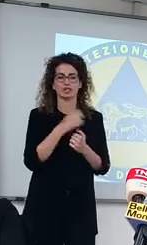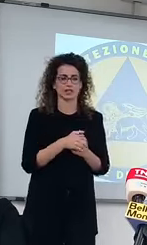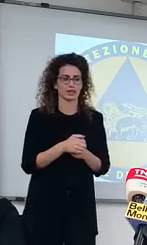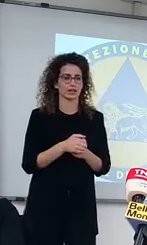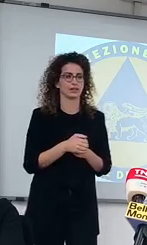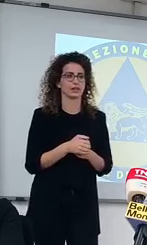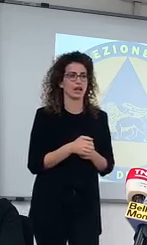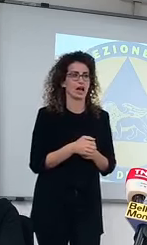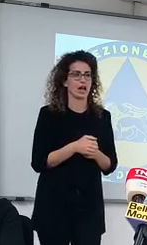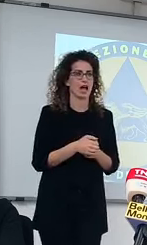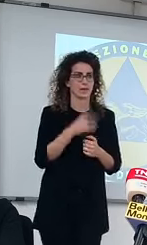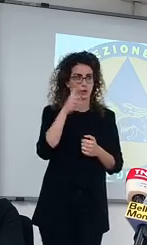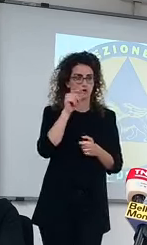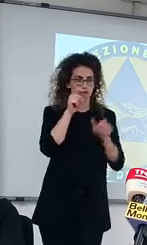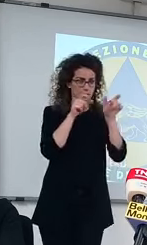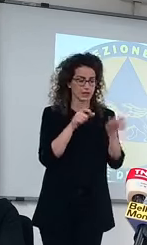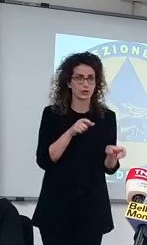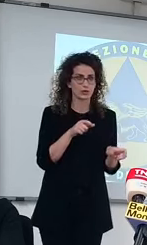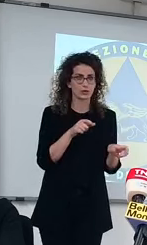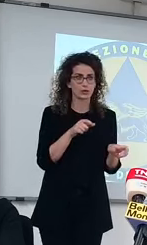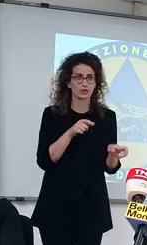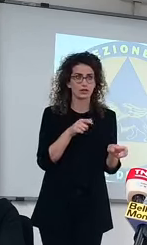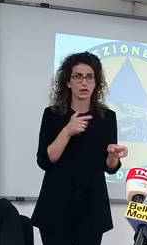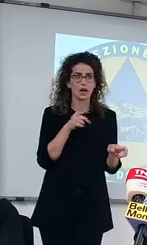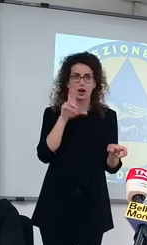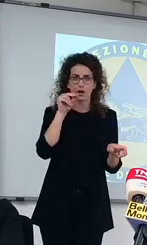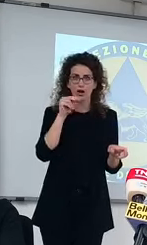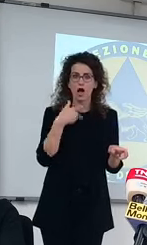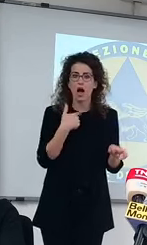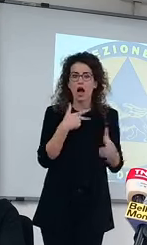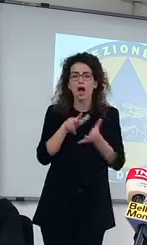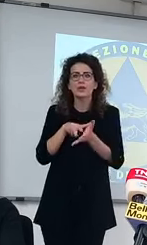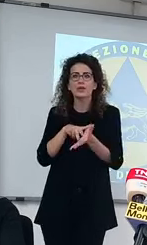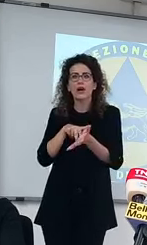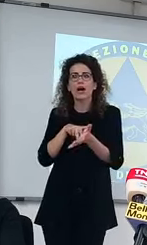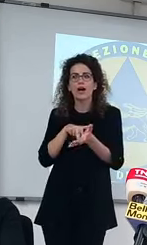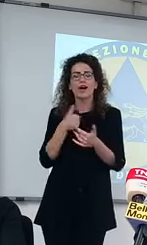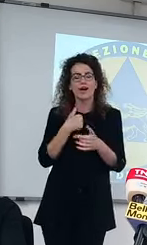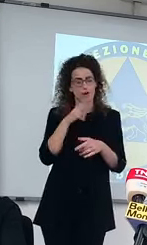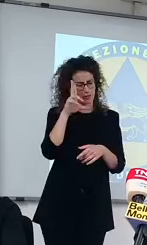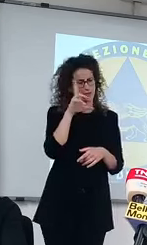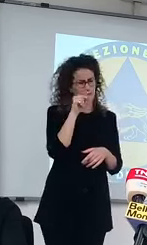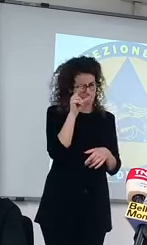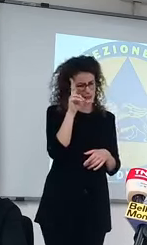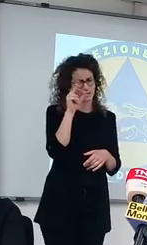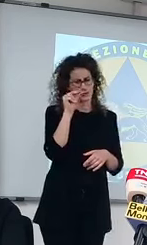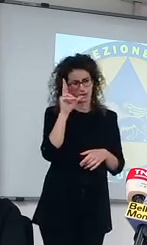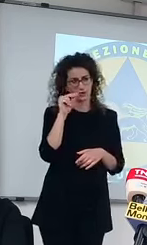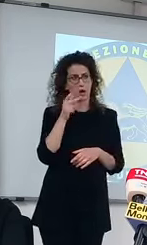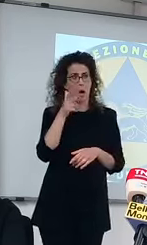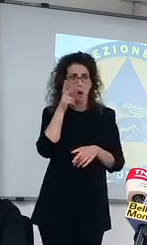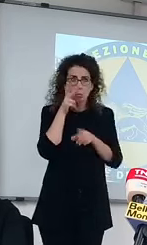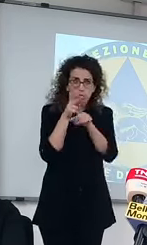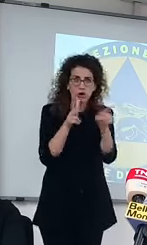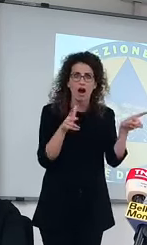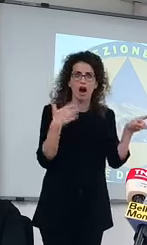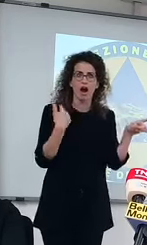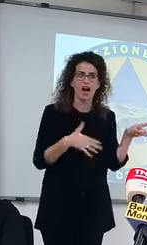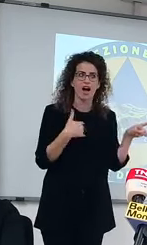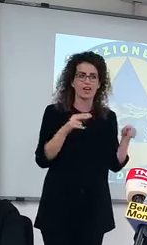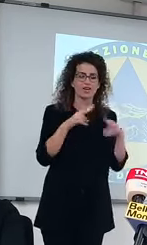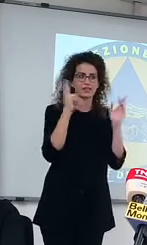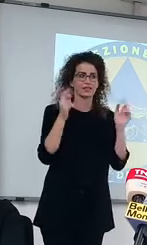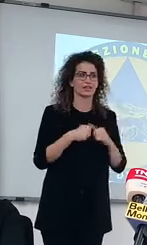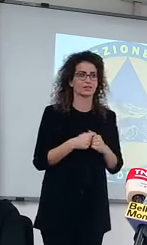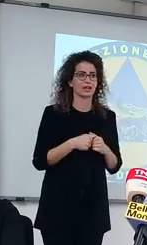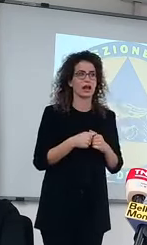ma sapete anche che... Io ho tenuto tutto riservato. Sappiamo chi è. Ma insomma... Sei bravi a trovarli. Si è fatto